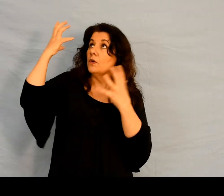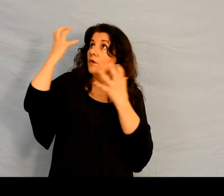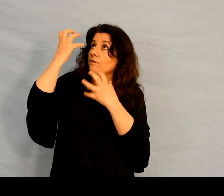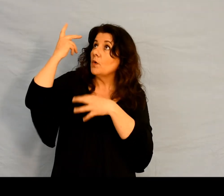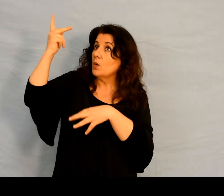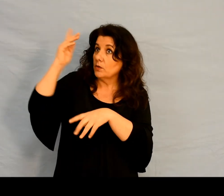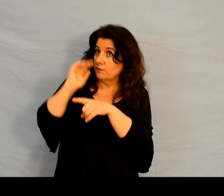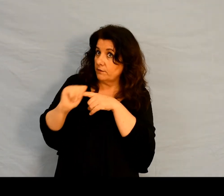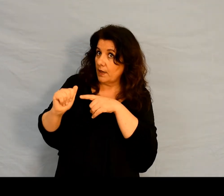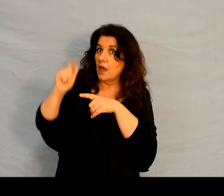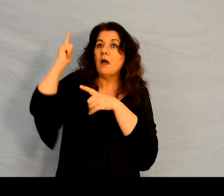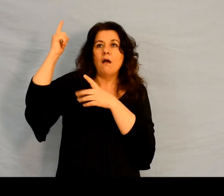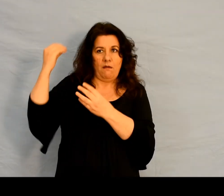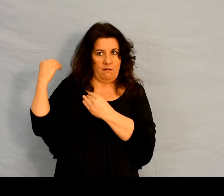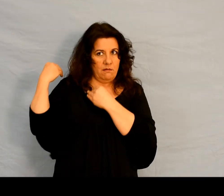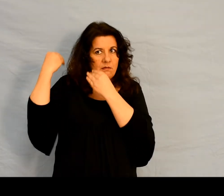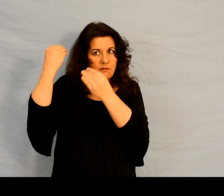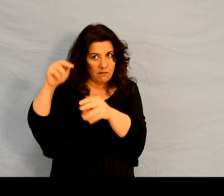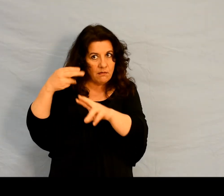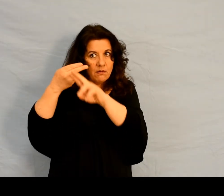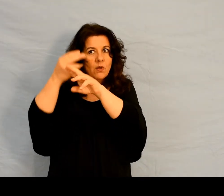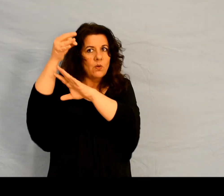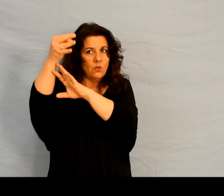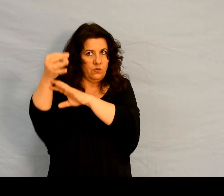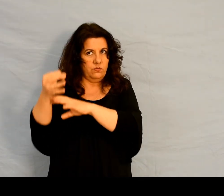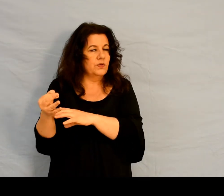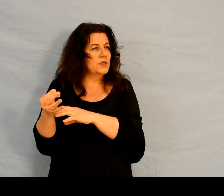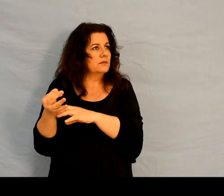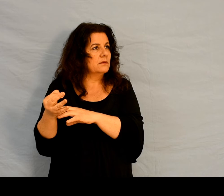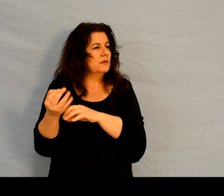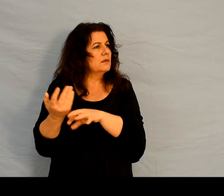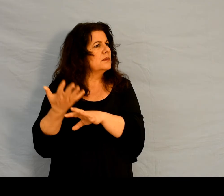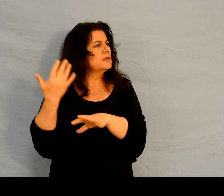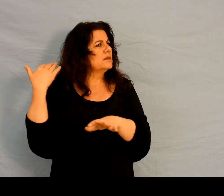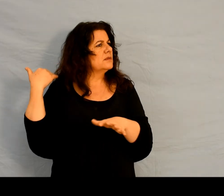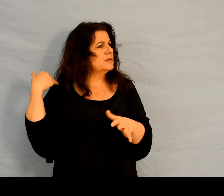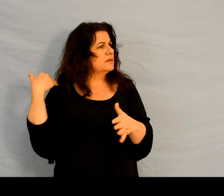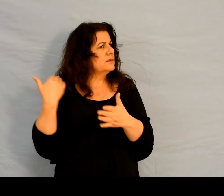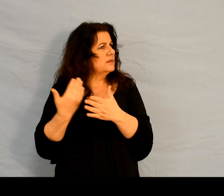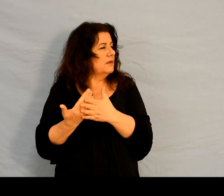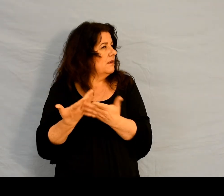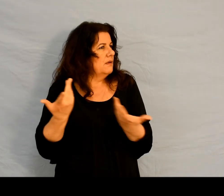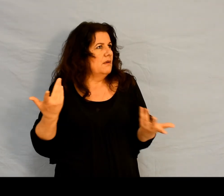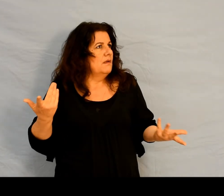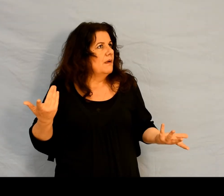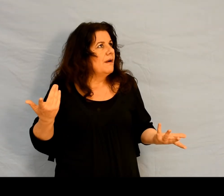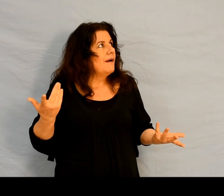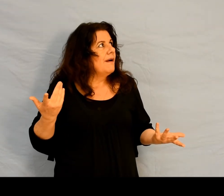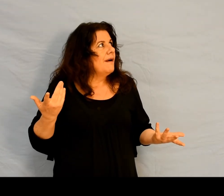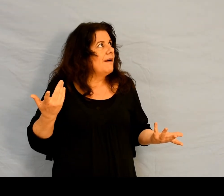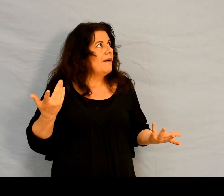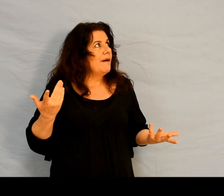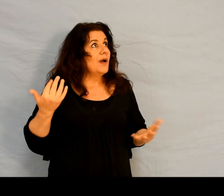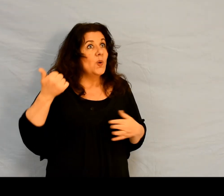Jamais encore on n'avait entendu parler de que quelqu'un ait ouvert les yeux à un aveugle de